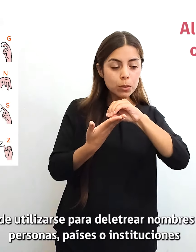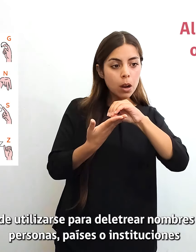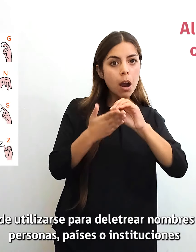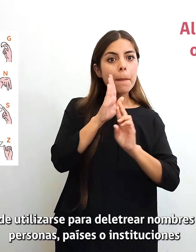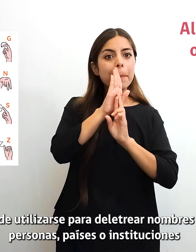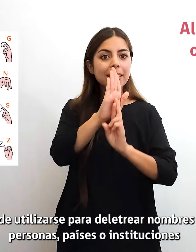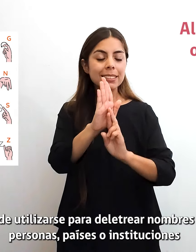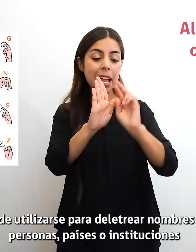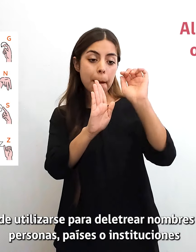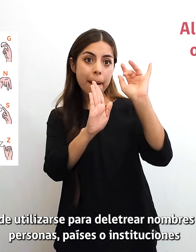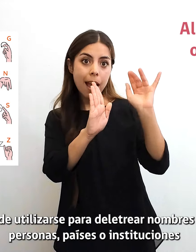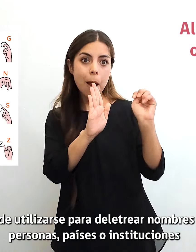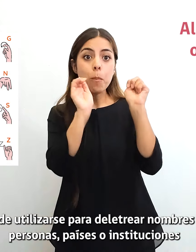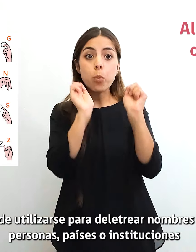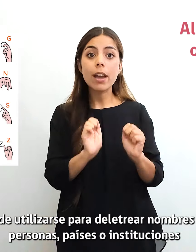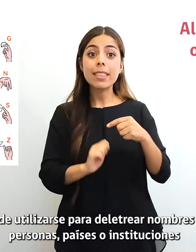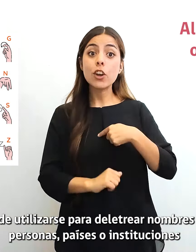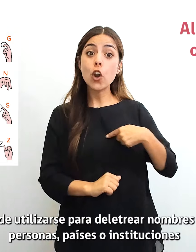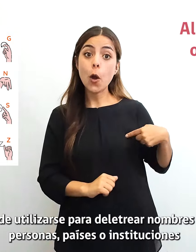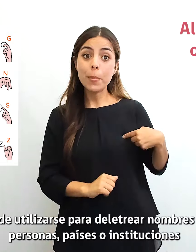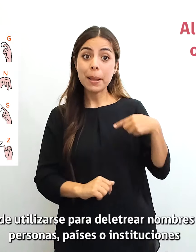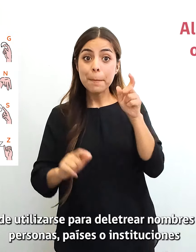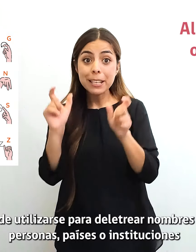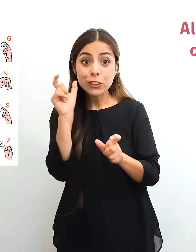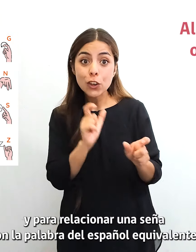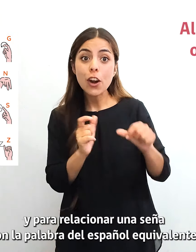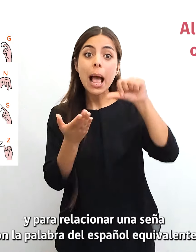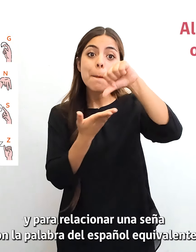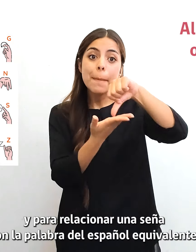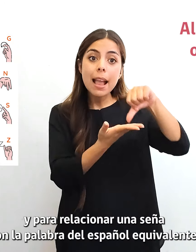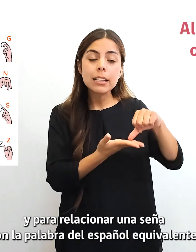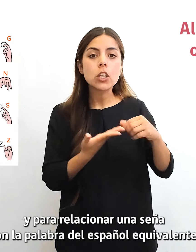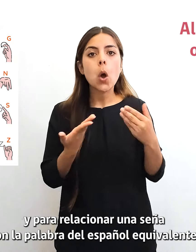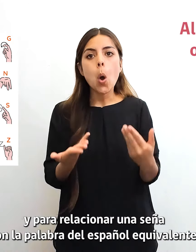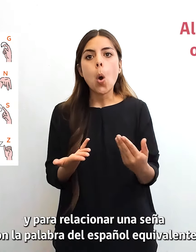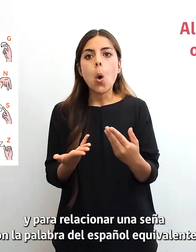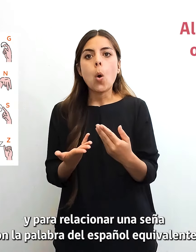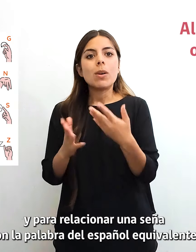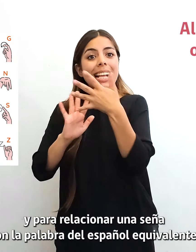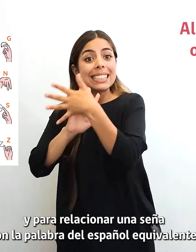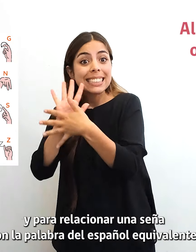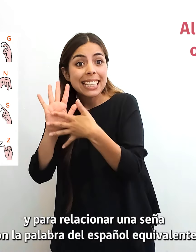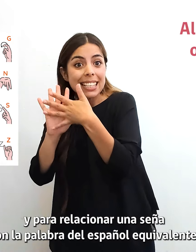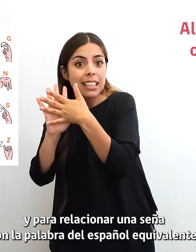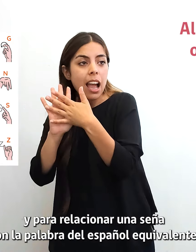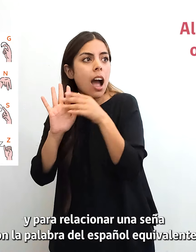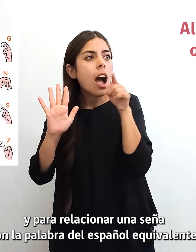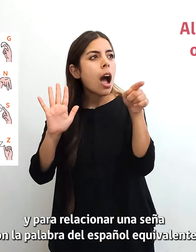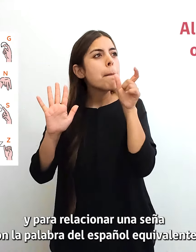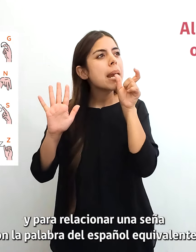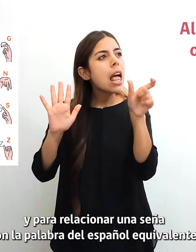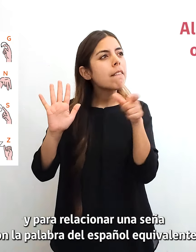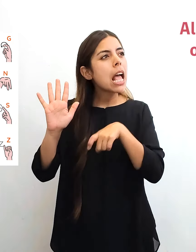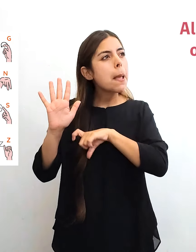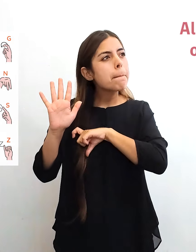para deletrear nombres de personas, países o instituciones y para relacionar una seña con la palabra del español equivalente.